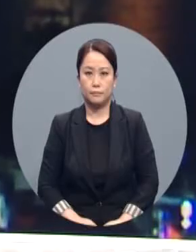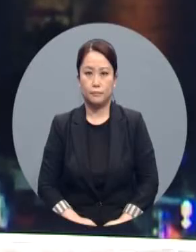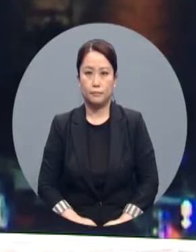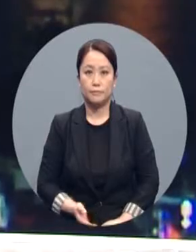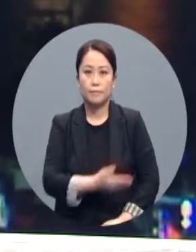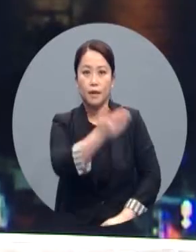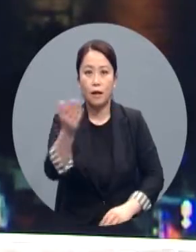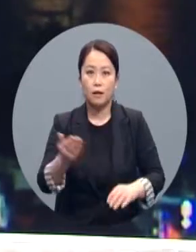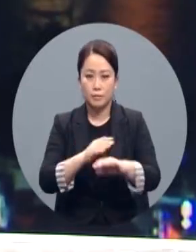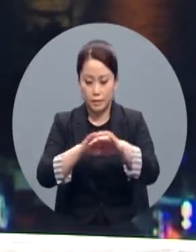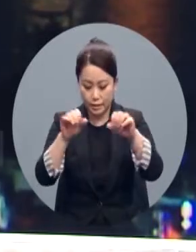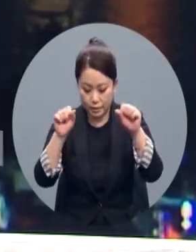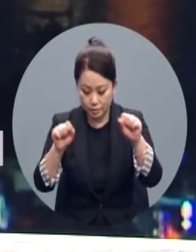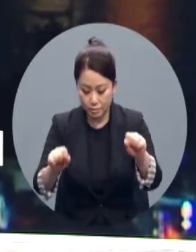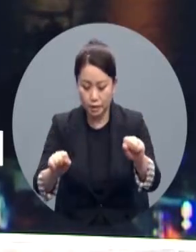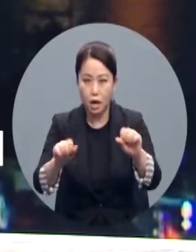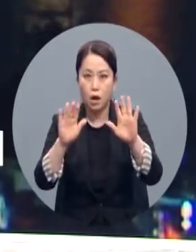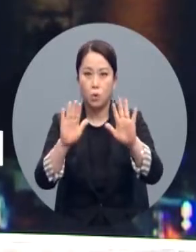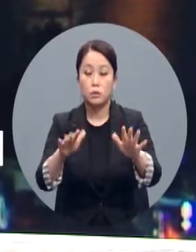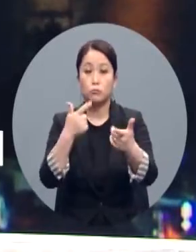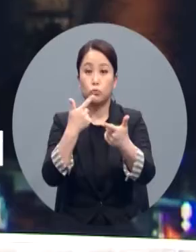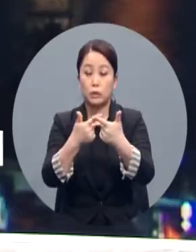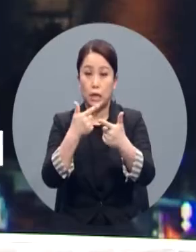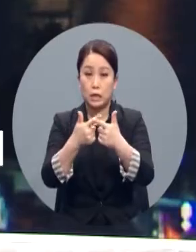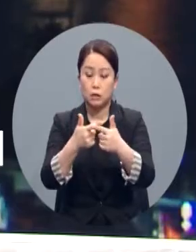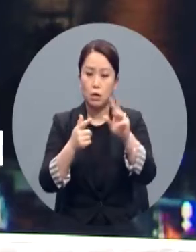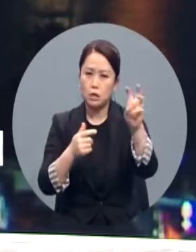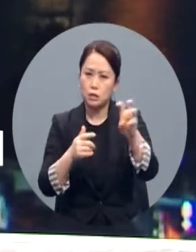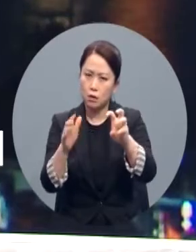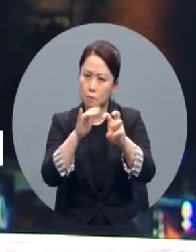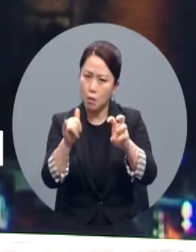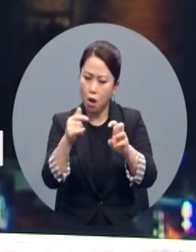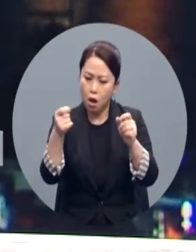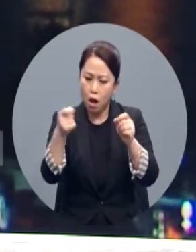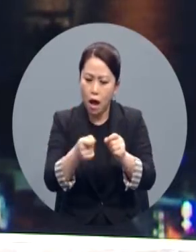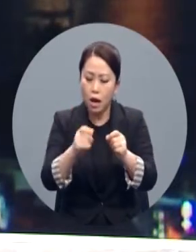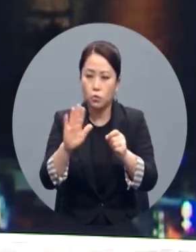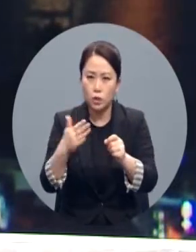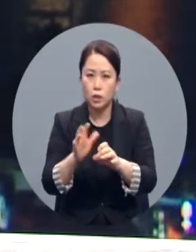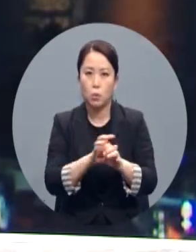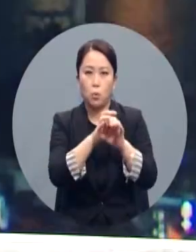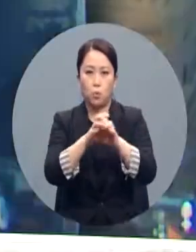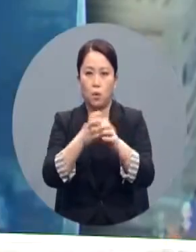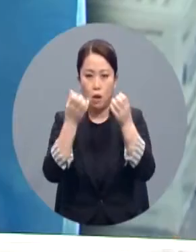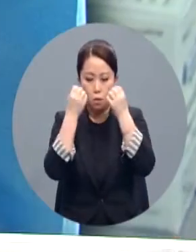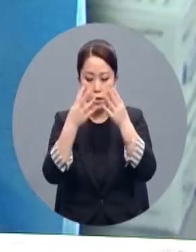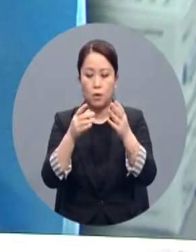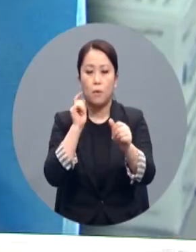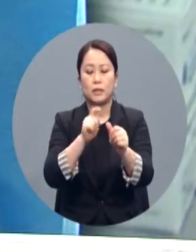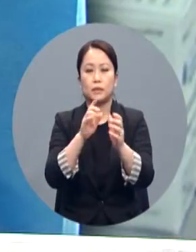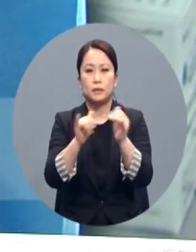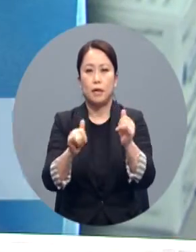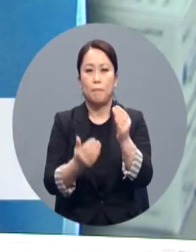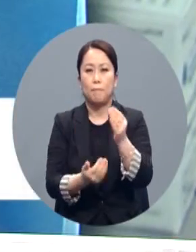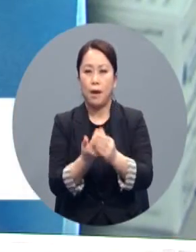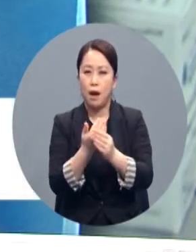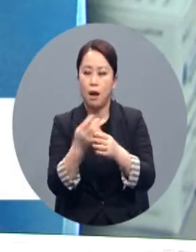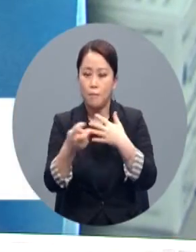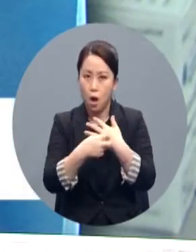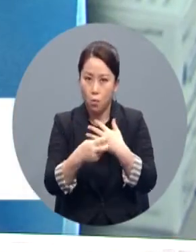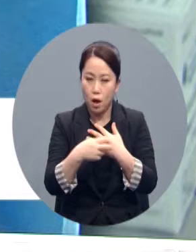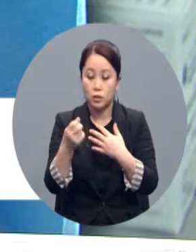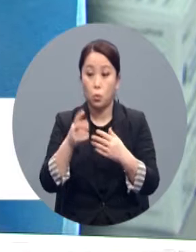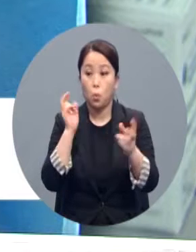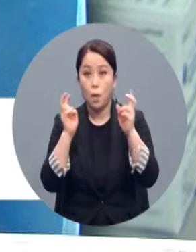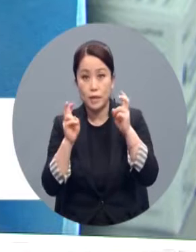5 여러분 아니었습니까 오늘 부산에서는 사람 명의 육박하는 코롱 아이고 진교 환자가 나왔습니다 병원과 회사 2 행